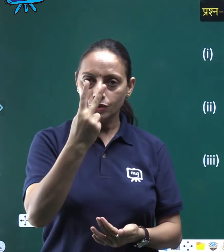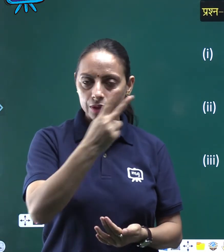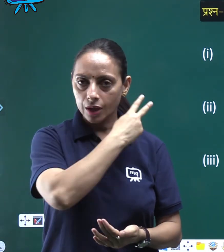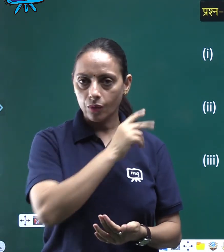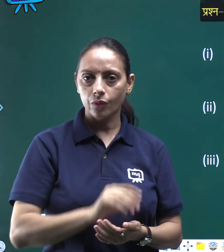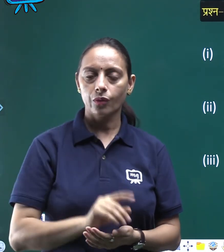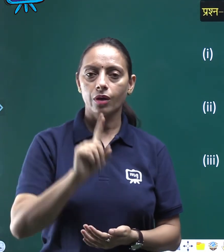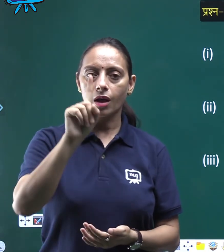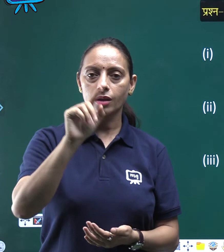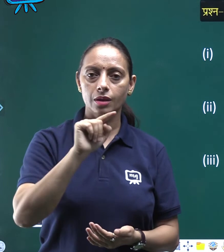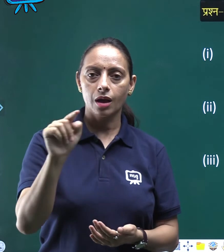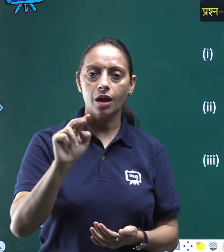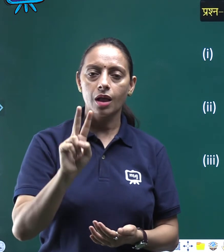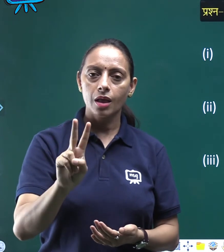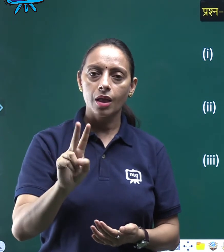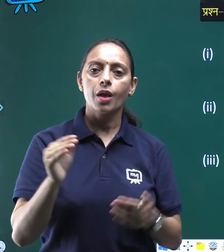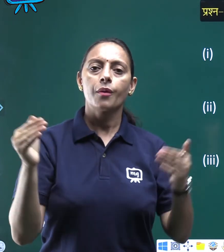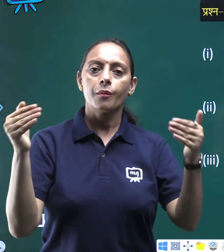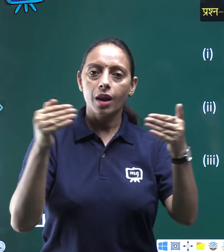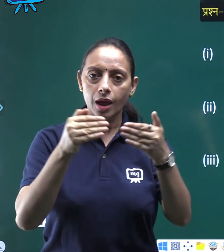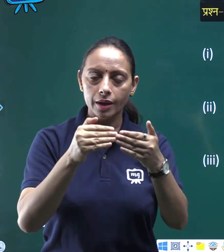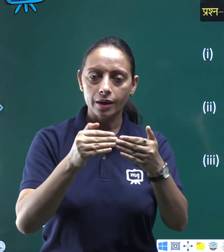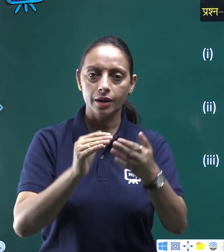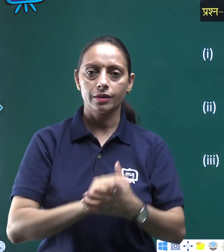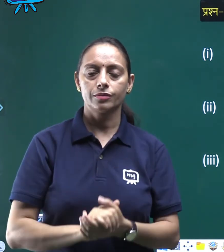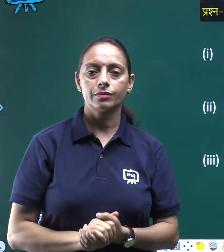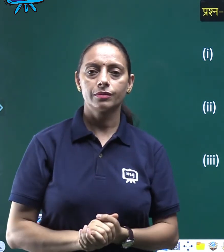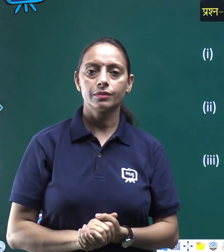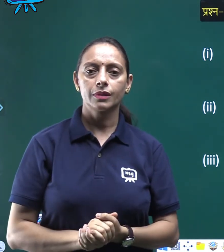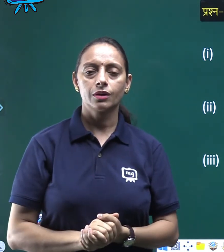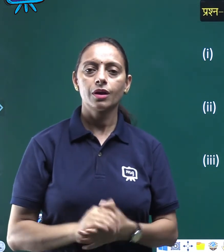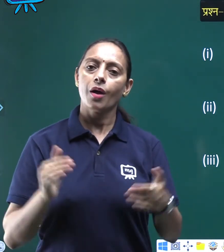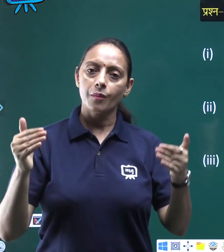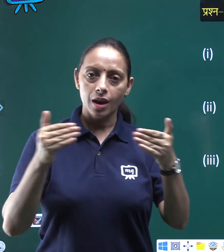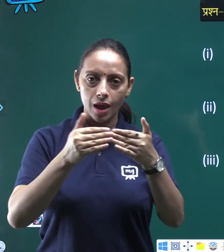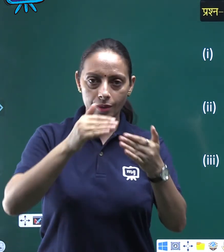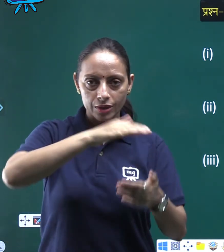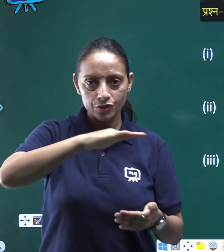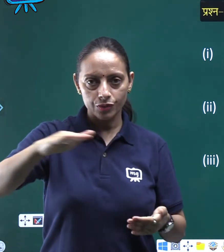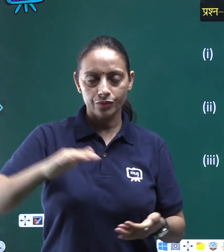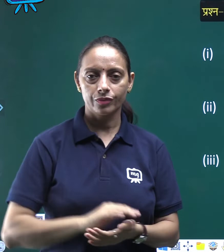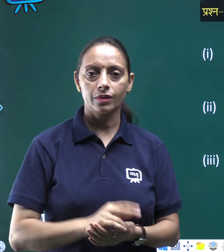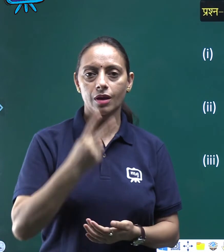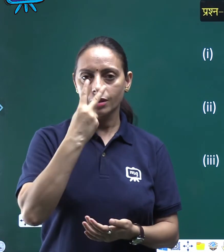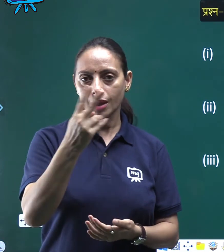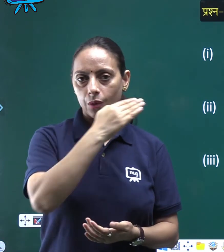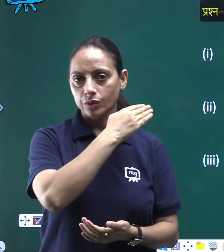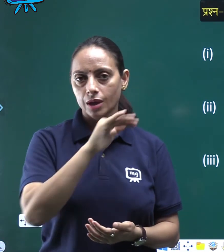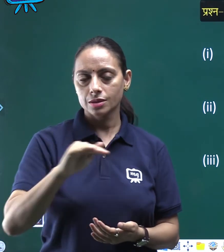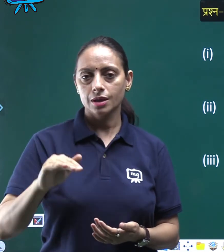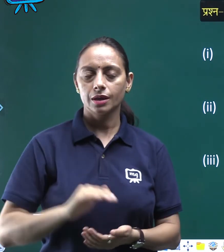है, 1/2 से मिलाना है। मिलाएं बच्चों, देखो ध्यान